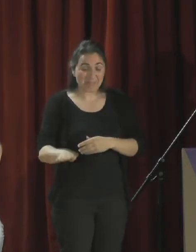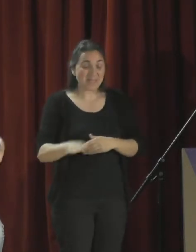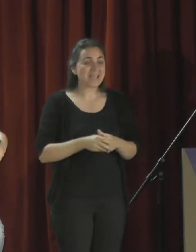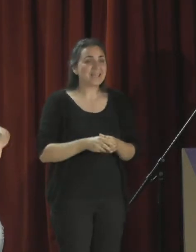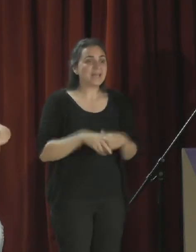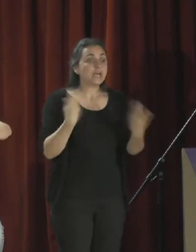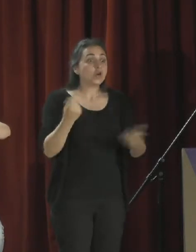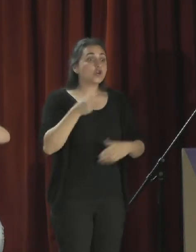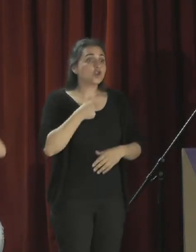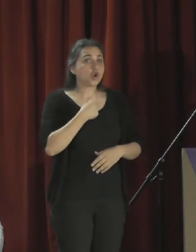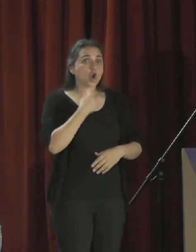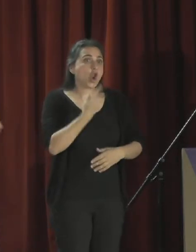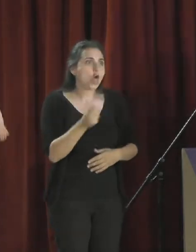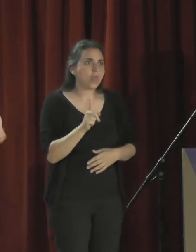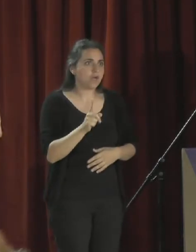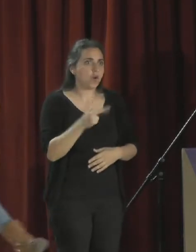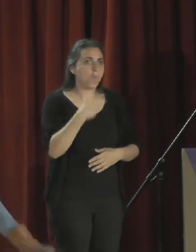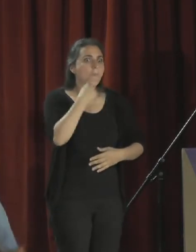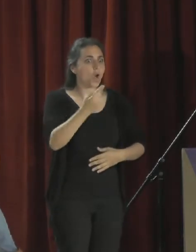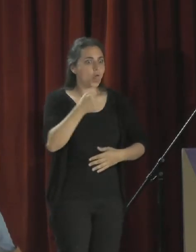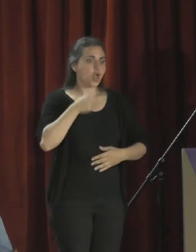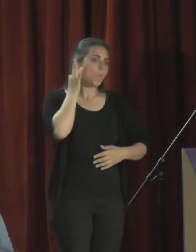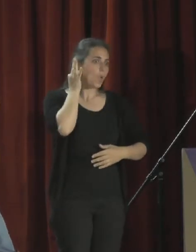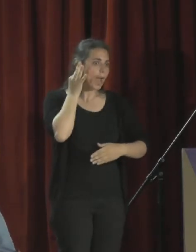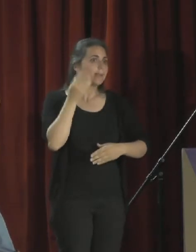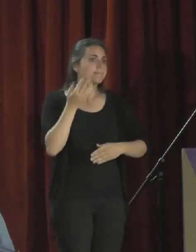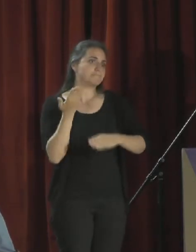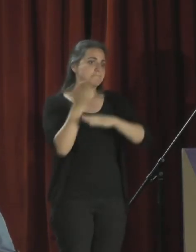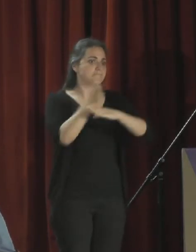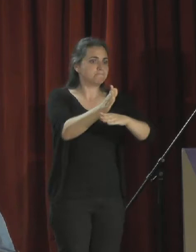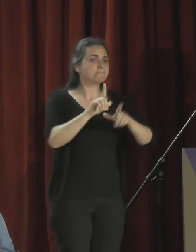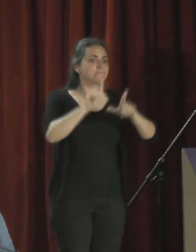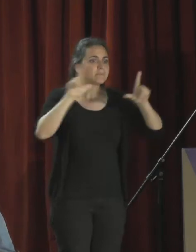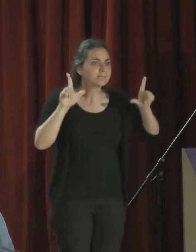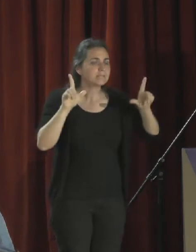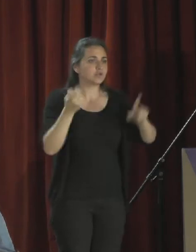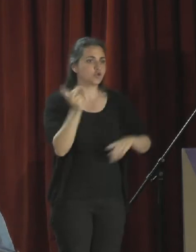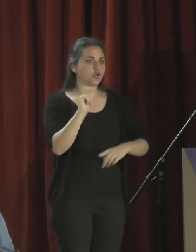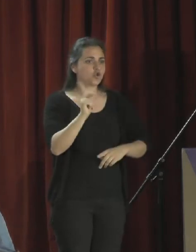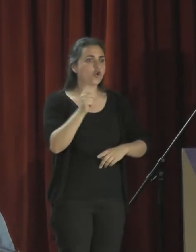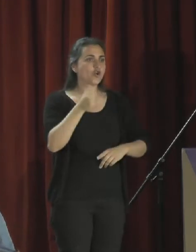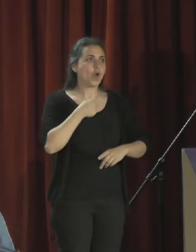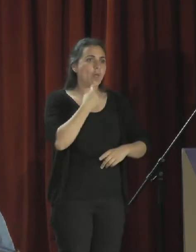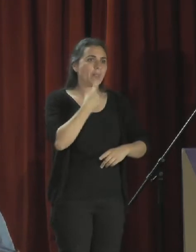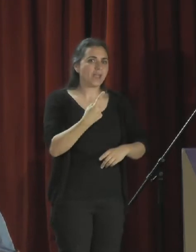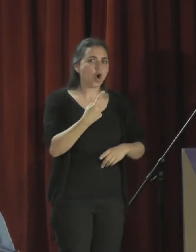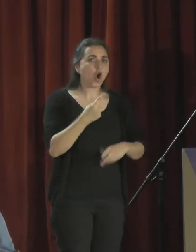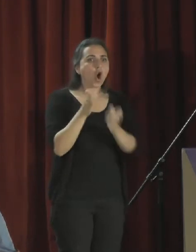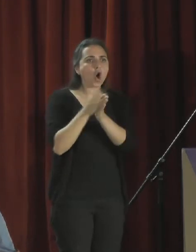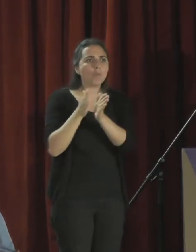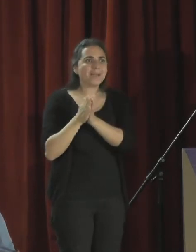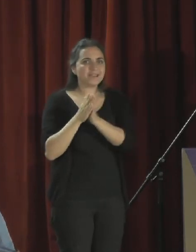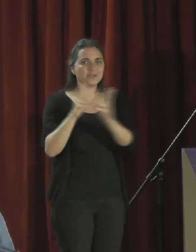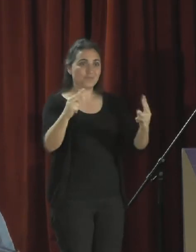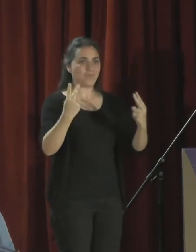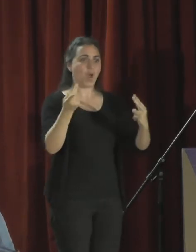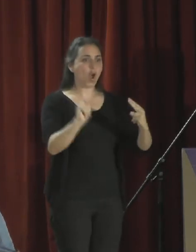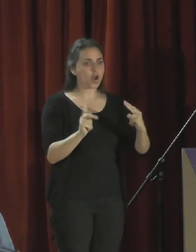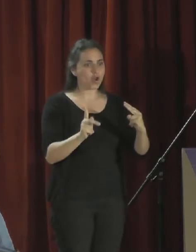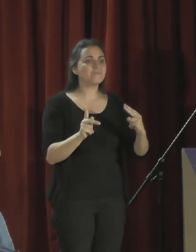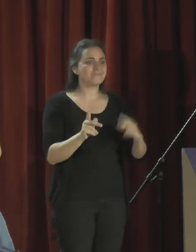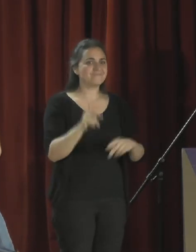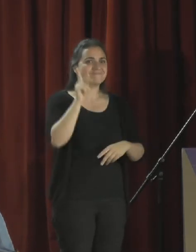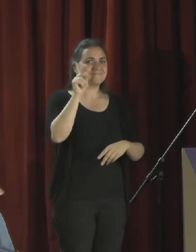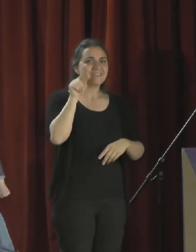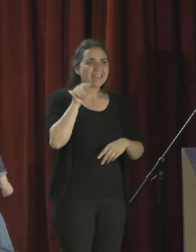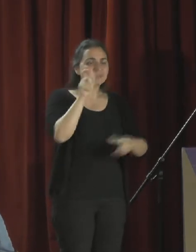Non falo somente das que estamos poñendo voz, estou falando de todas as persoas que hai detrás que suplen a falta de